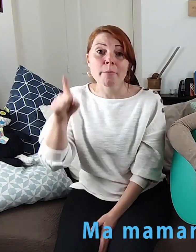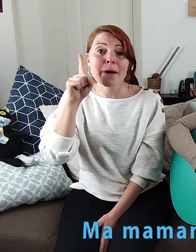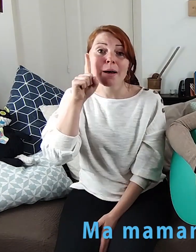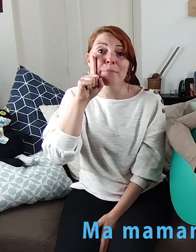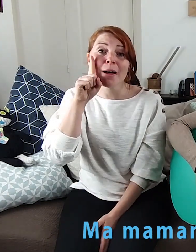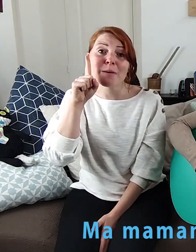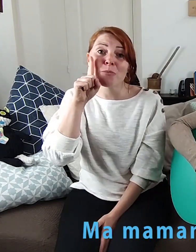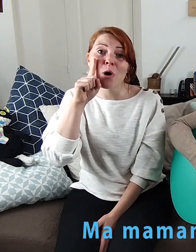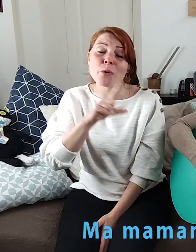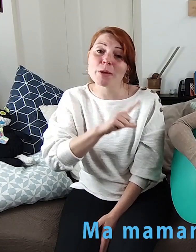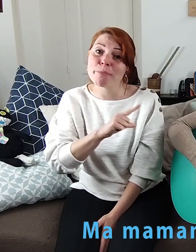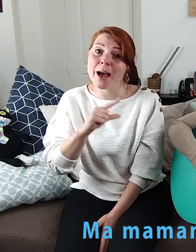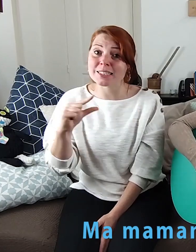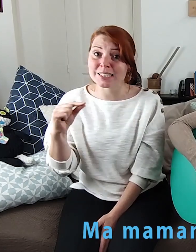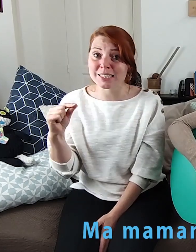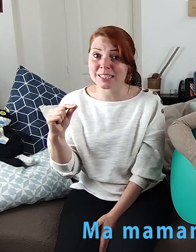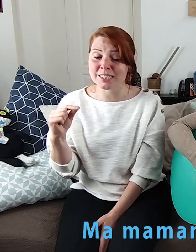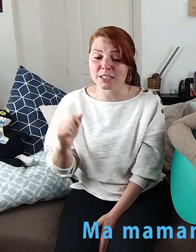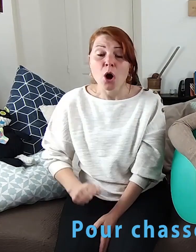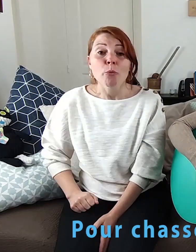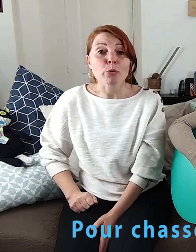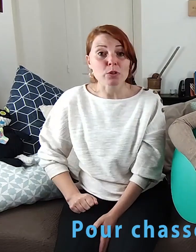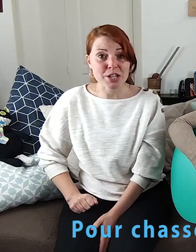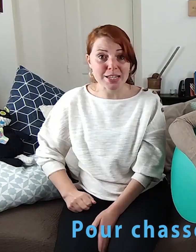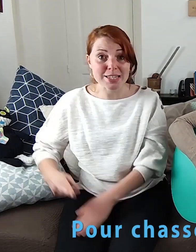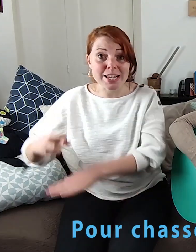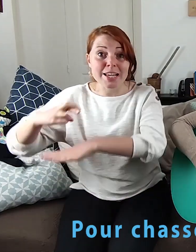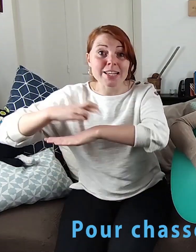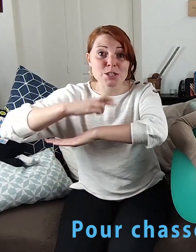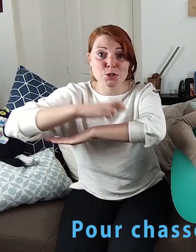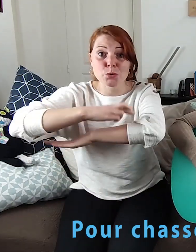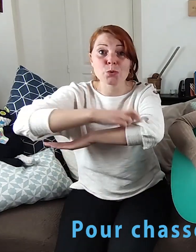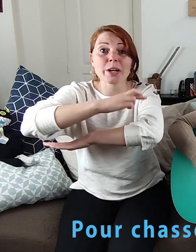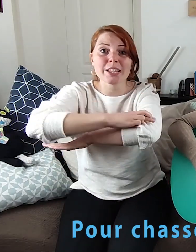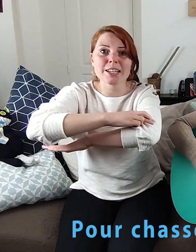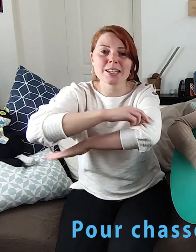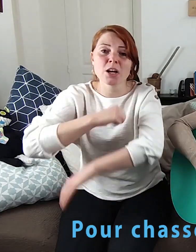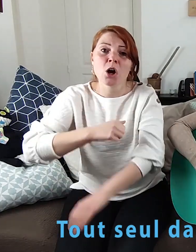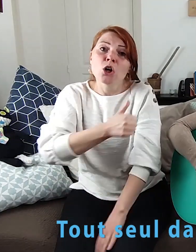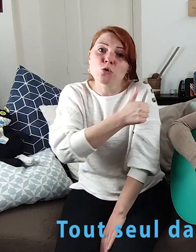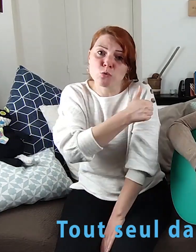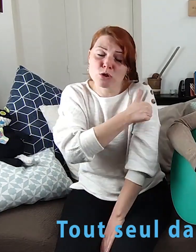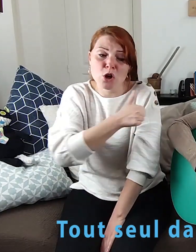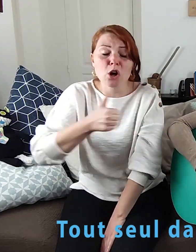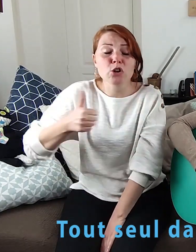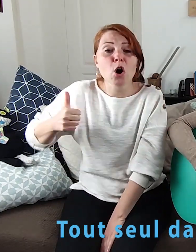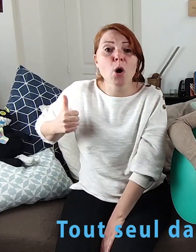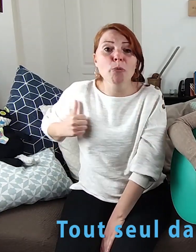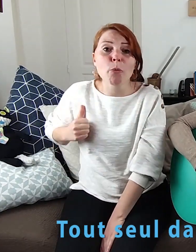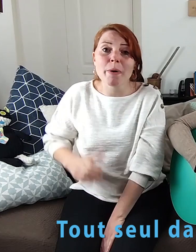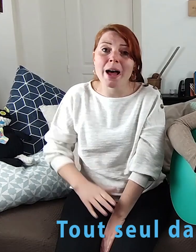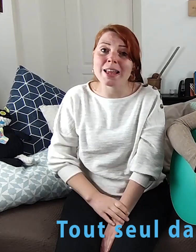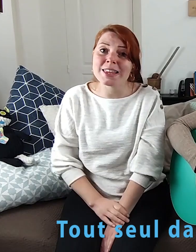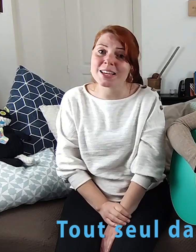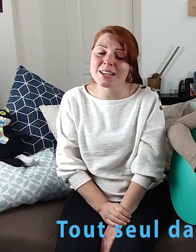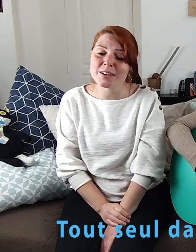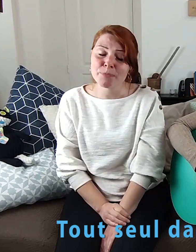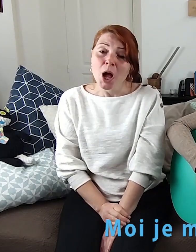Ma maman est partie pour chasser les souris. Tout seul dans mon panier,